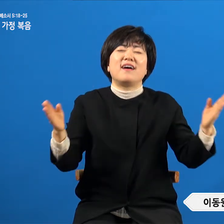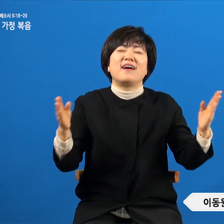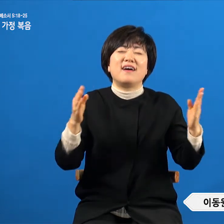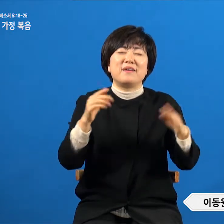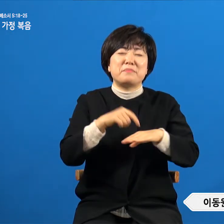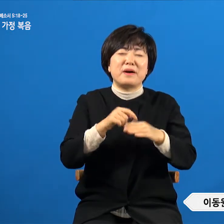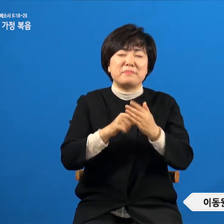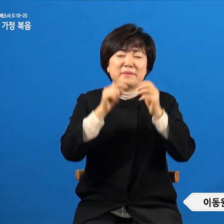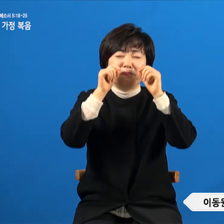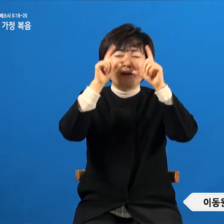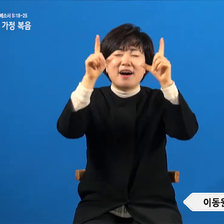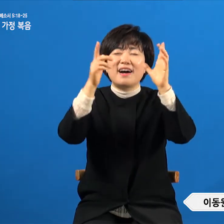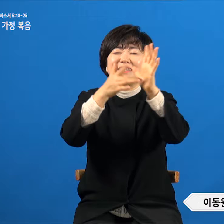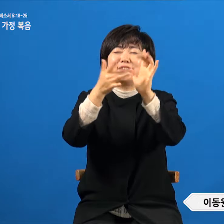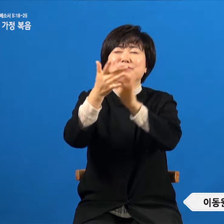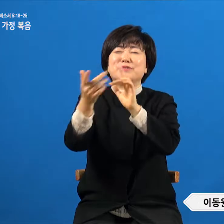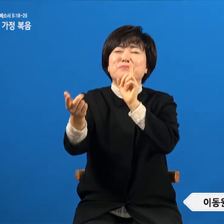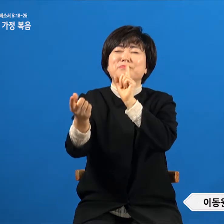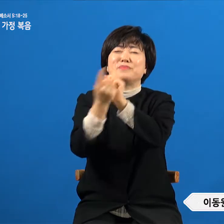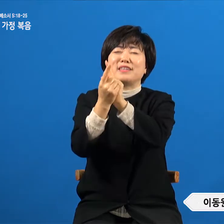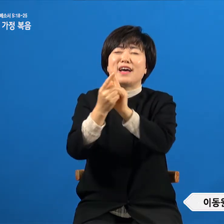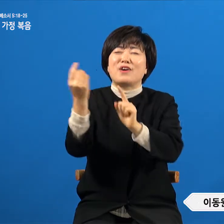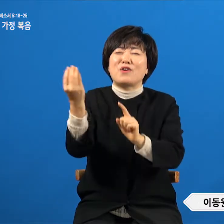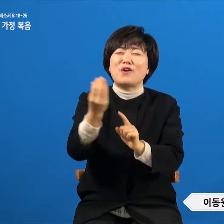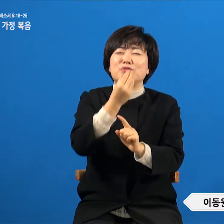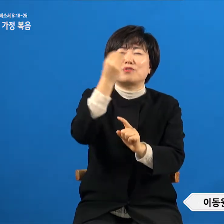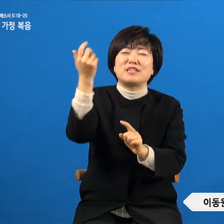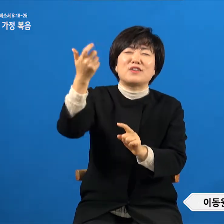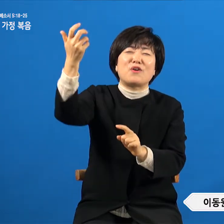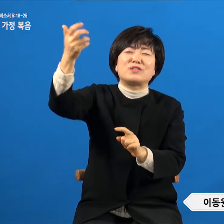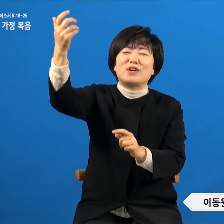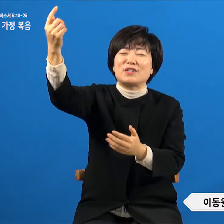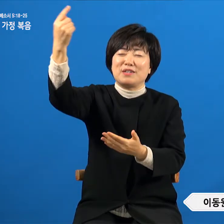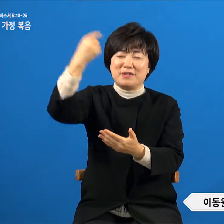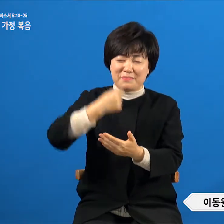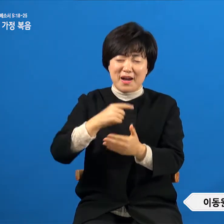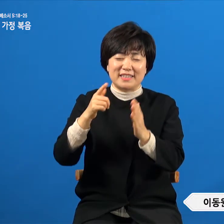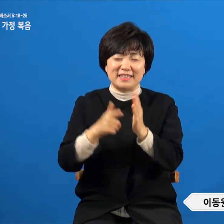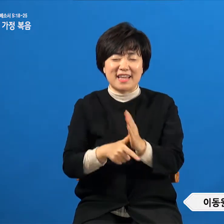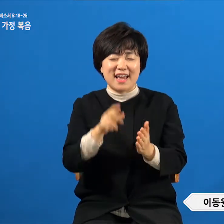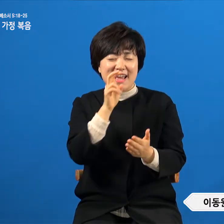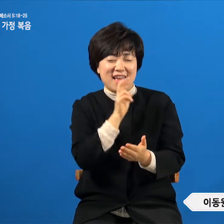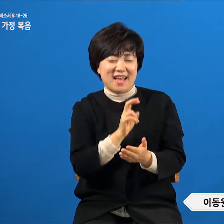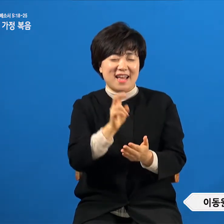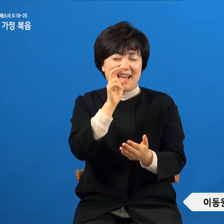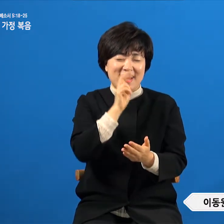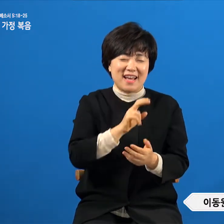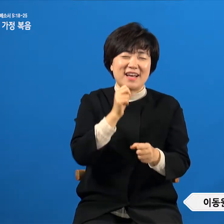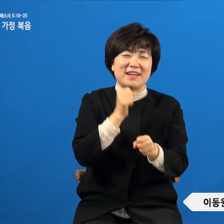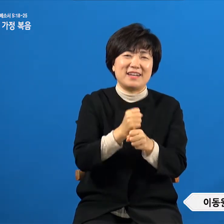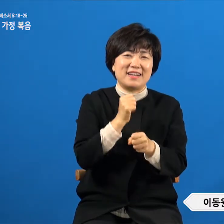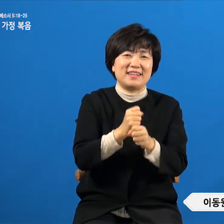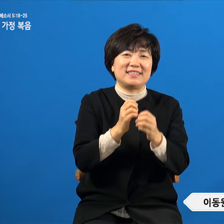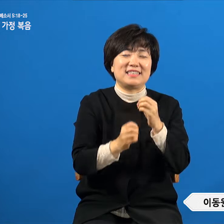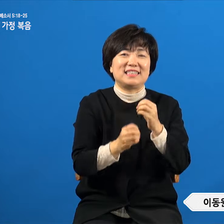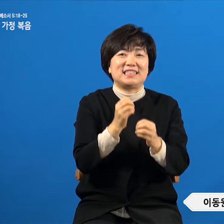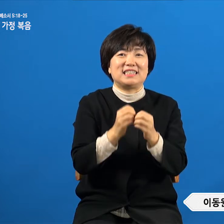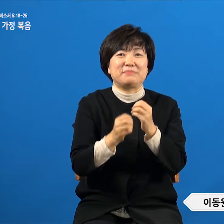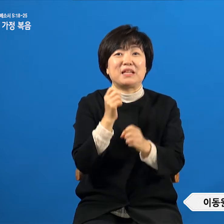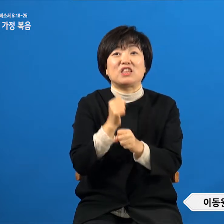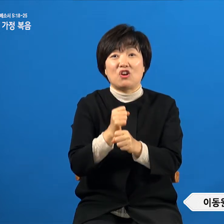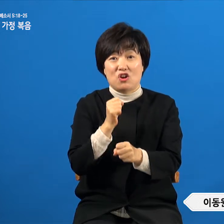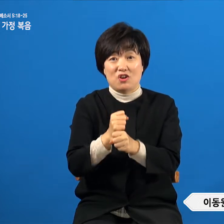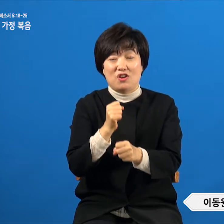마음의 눈이 떴어요. 주님을 봤어요. 주의 거룩한 성령이 임하기 시작했을 때 그가 노래를, 시를